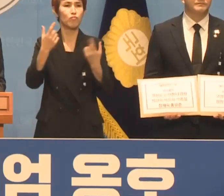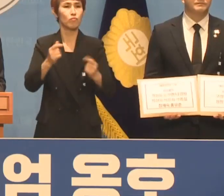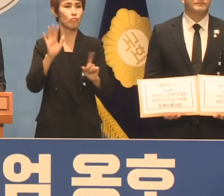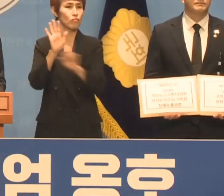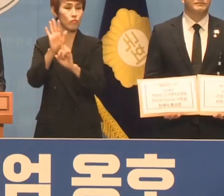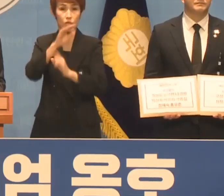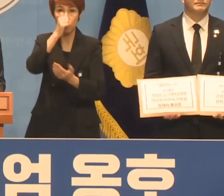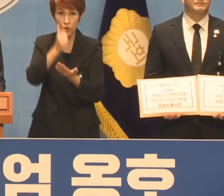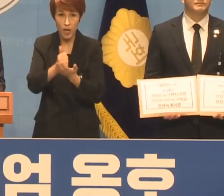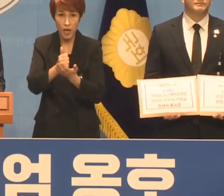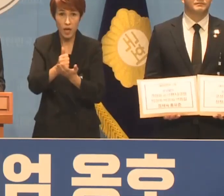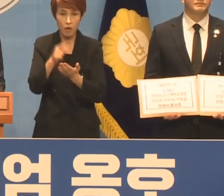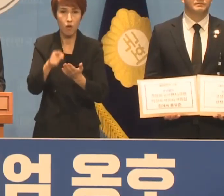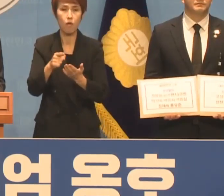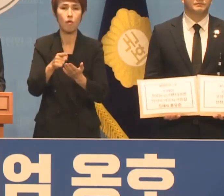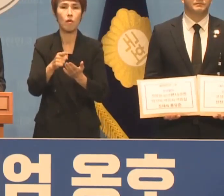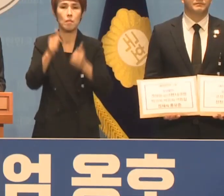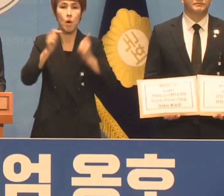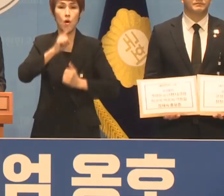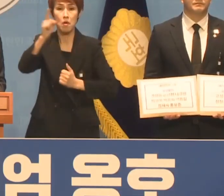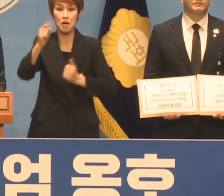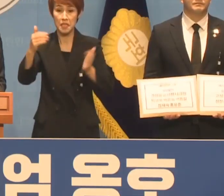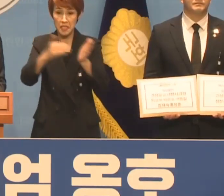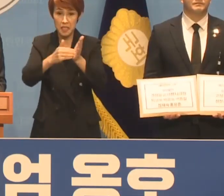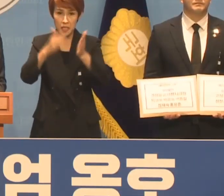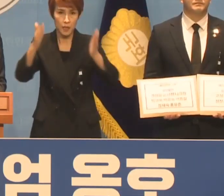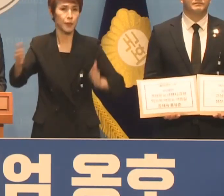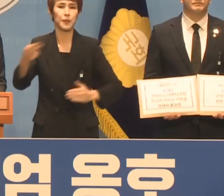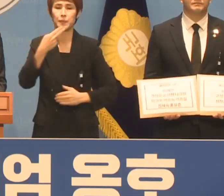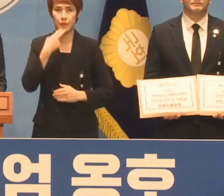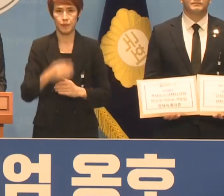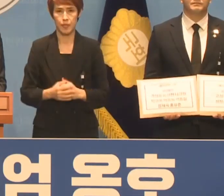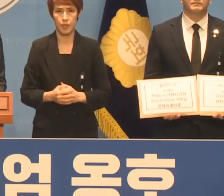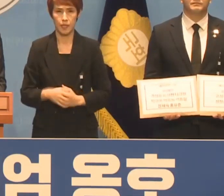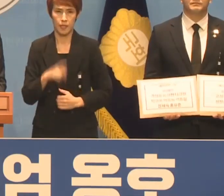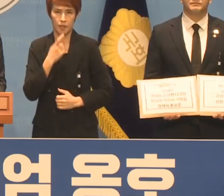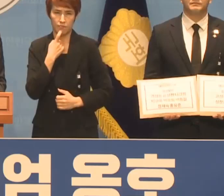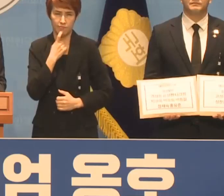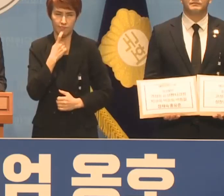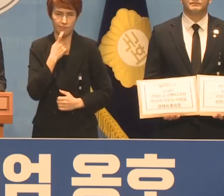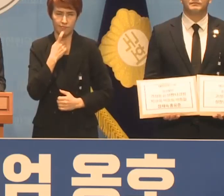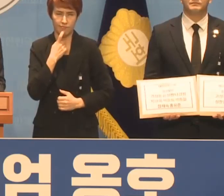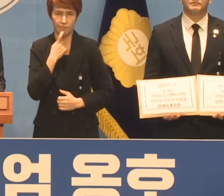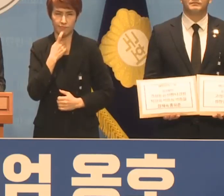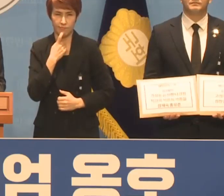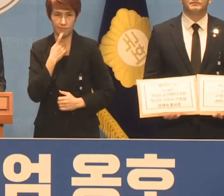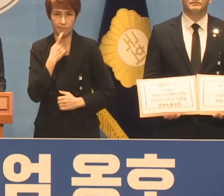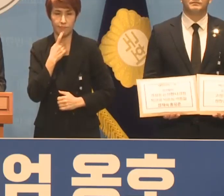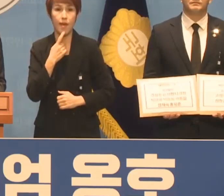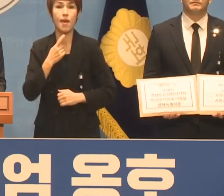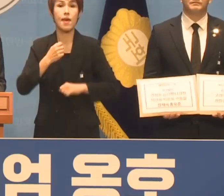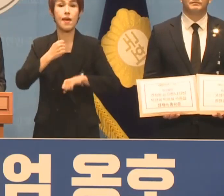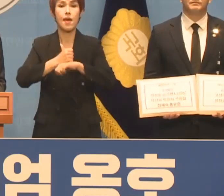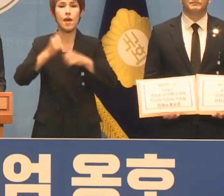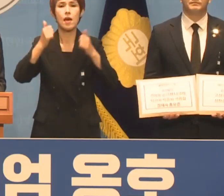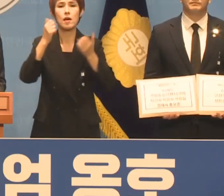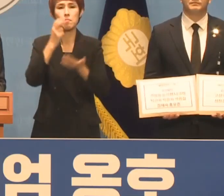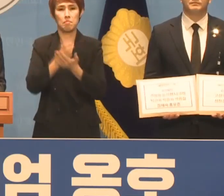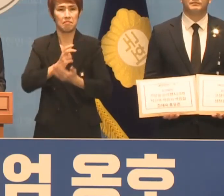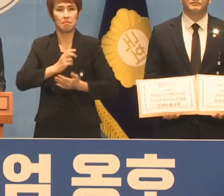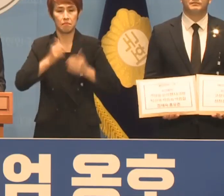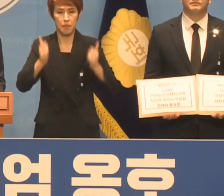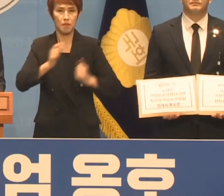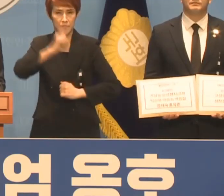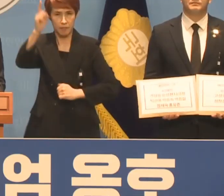선동죄는 공소시효가 없기 때문에 얼마만큼의 시간이 걸리더라도 끝까지 법적 책임을